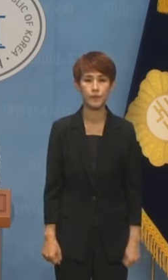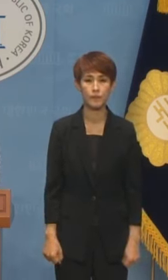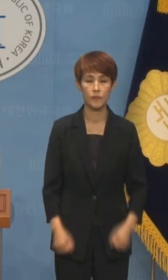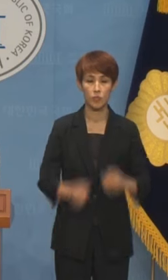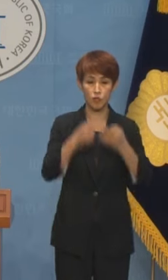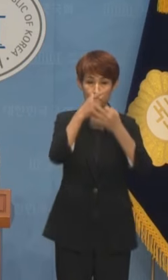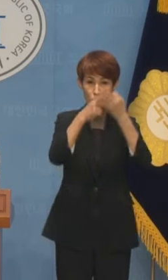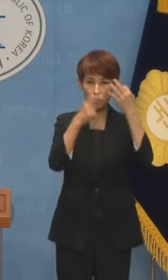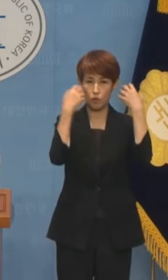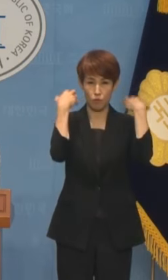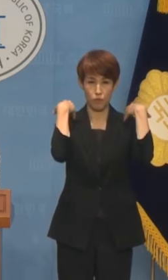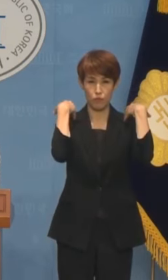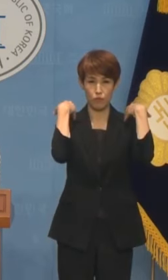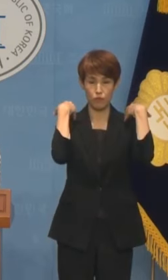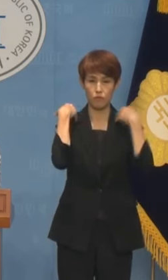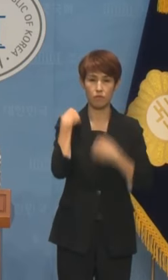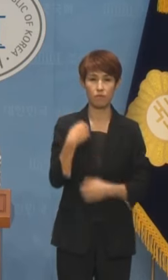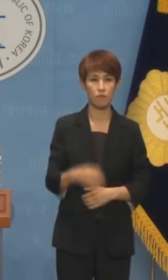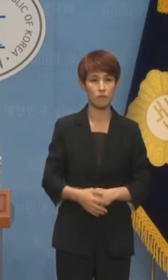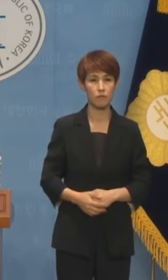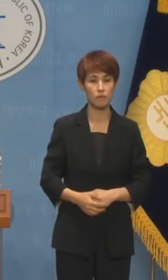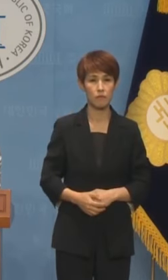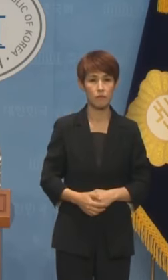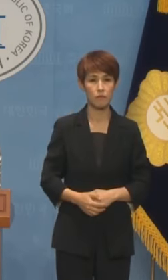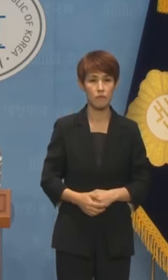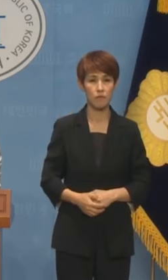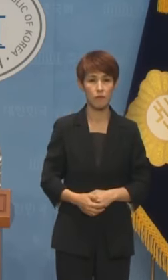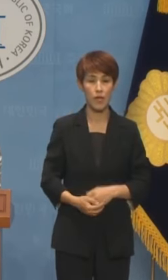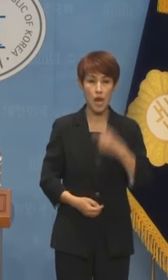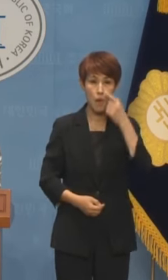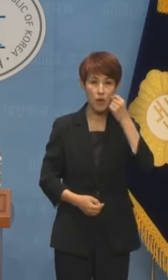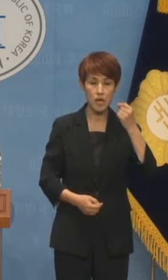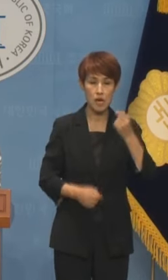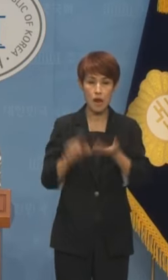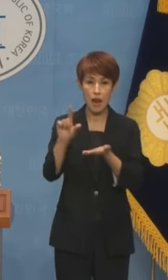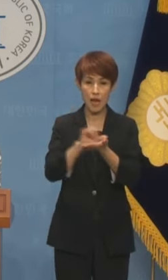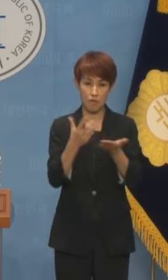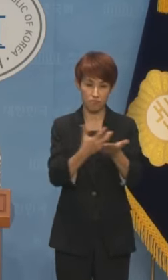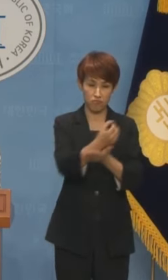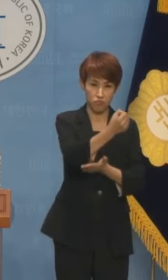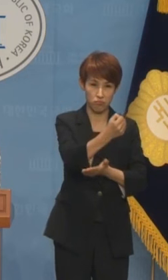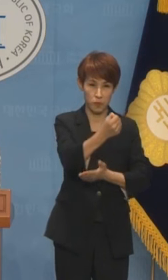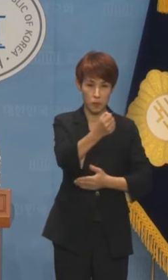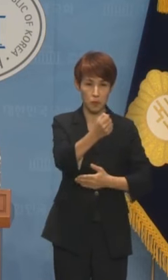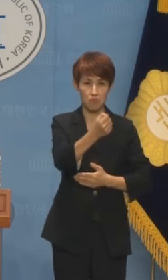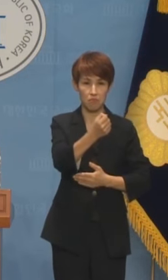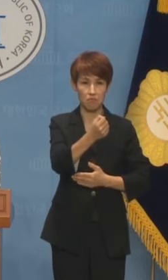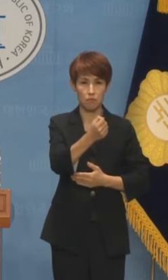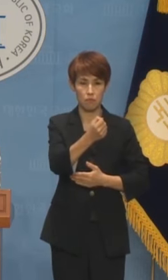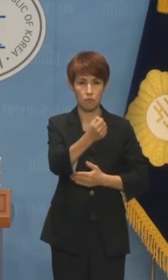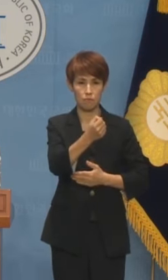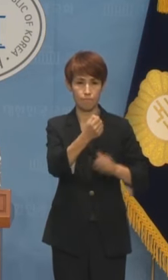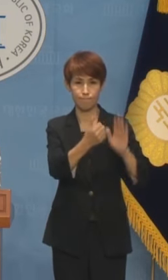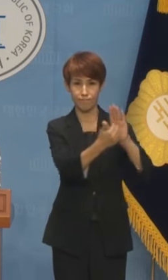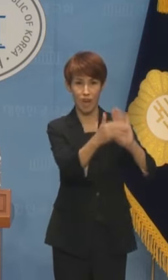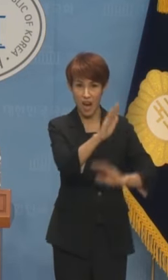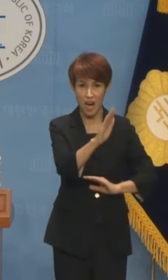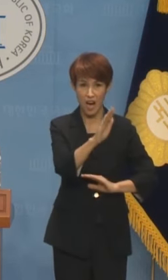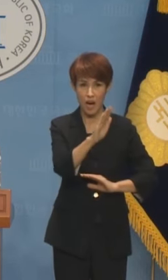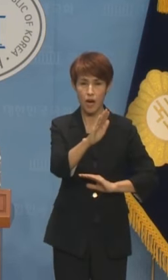윤석열 정부, 일본이 라인 강탈 야욕을 꺾지 않는다면 상응 조치에 나서야 합니다.